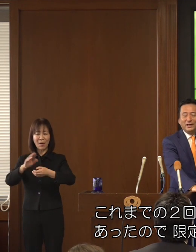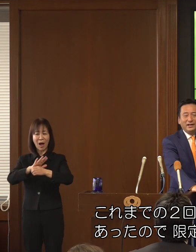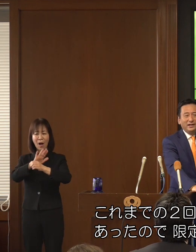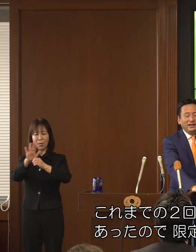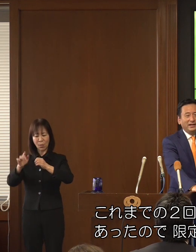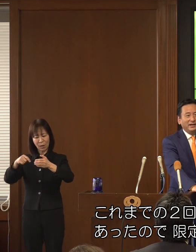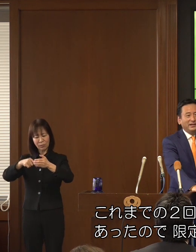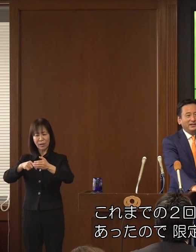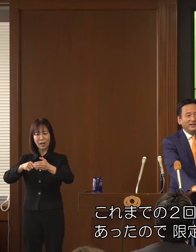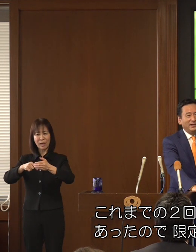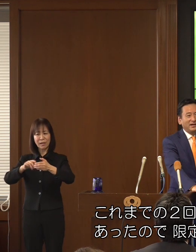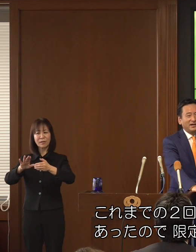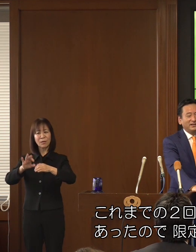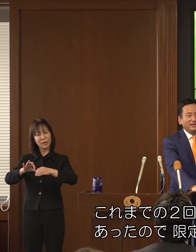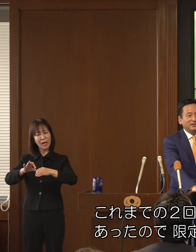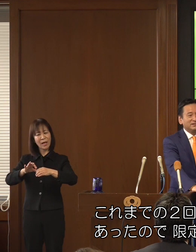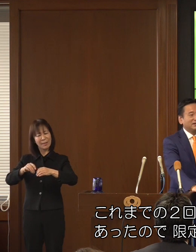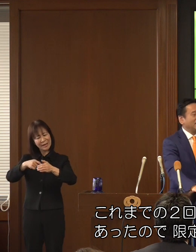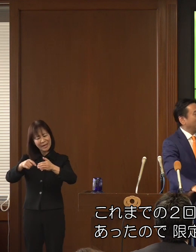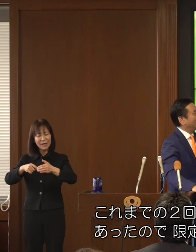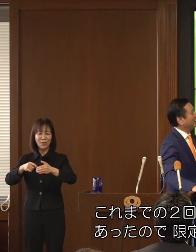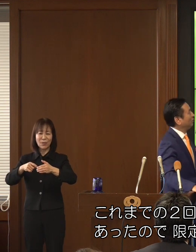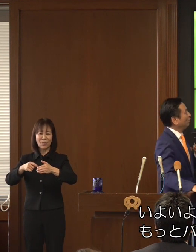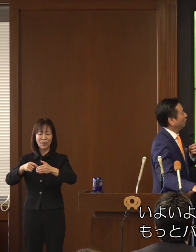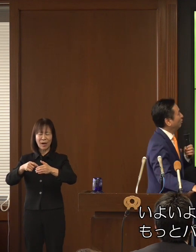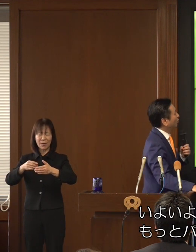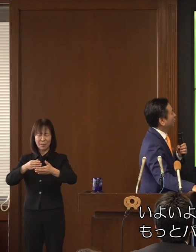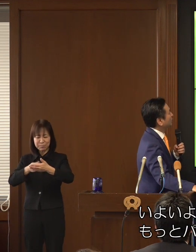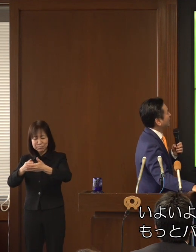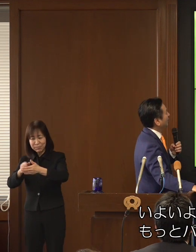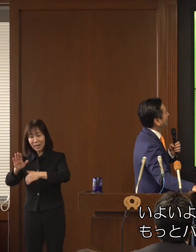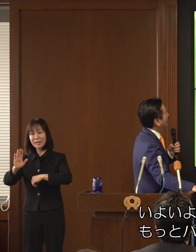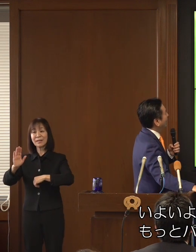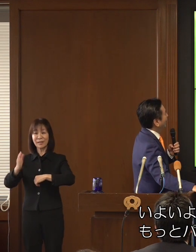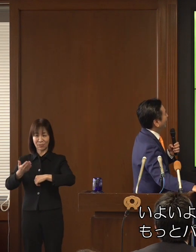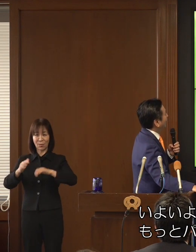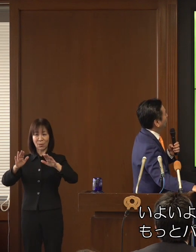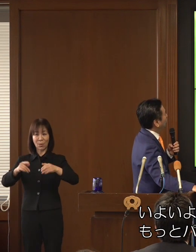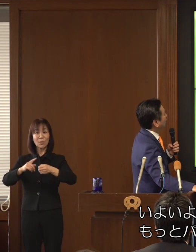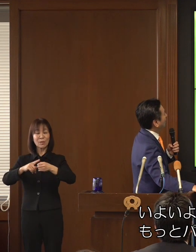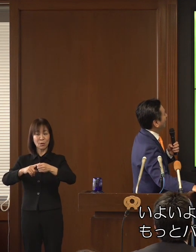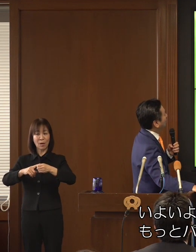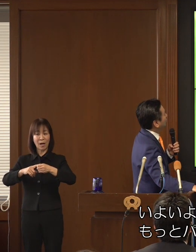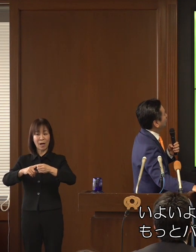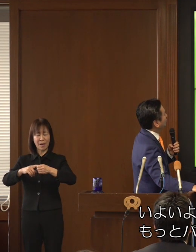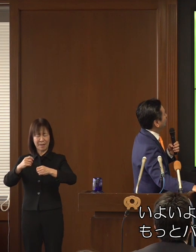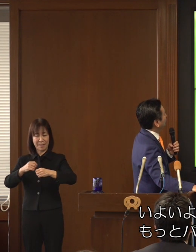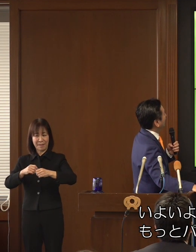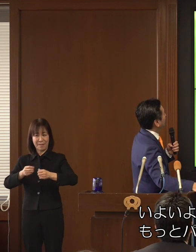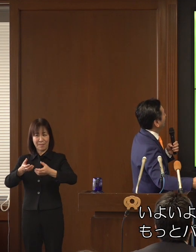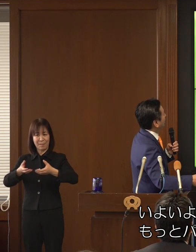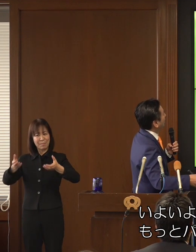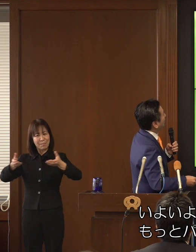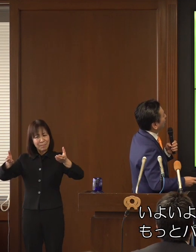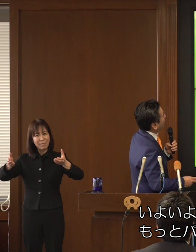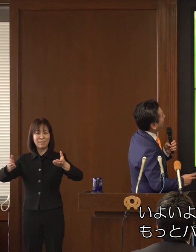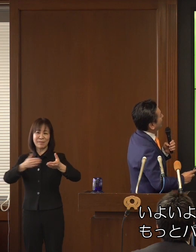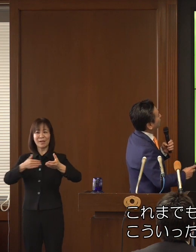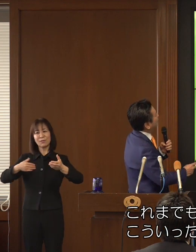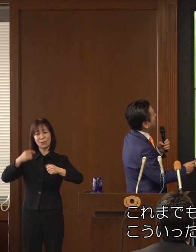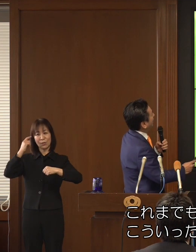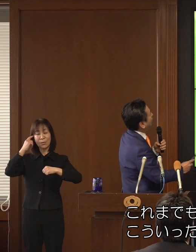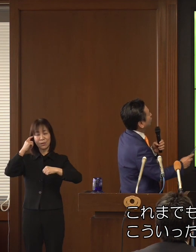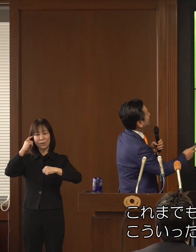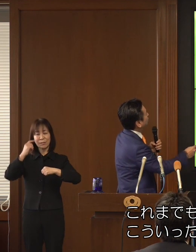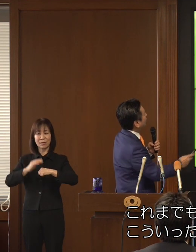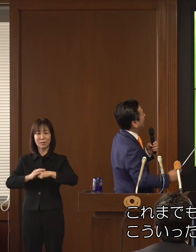であったので、限定がかかっていたんですが、いよいよ今年からはもっとパワーアップできるかなと。まあ、これま